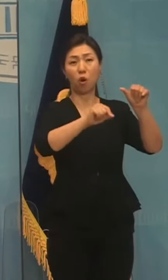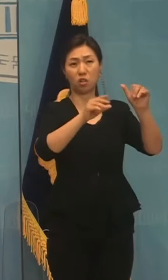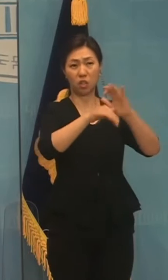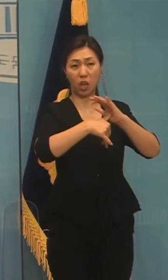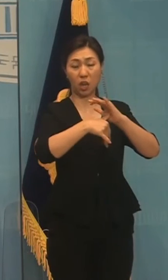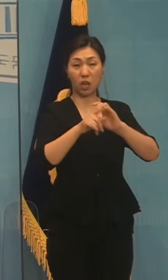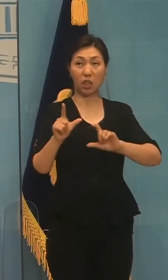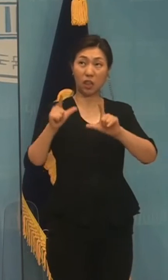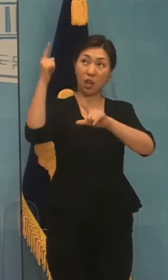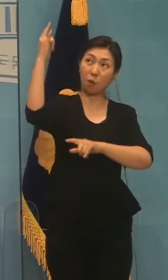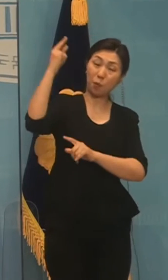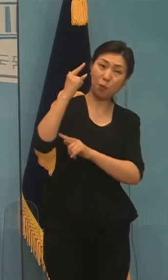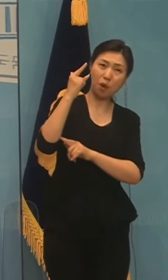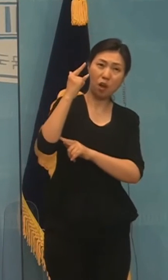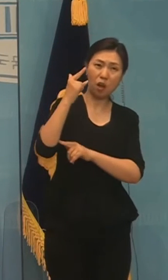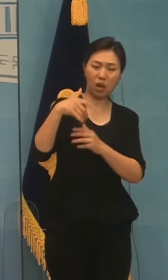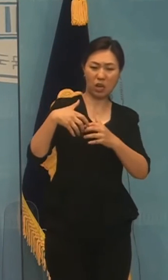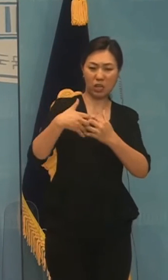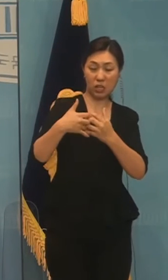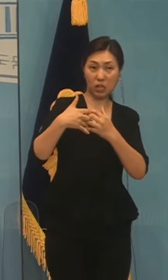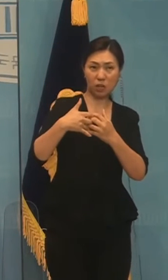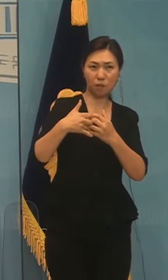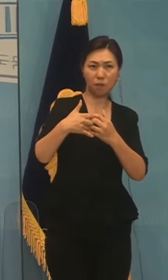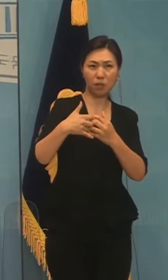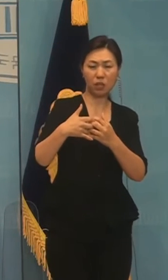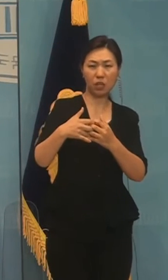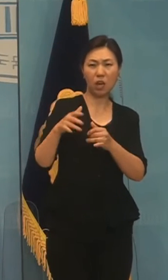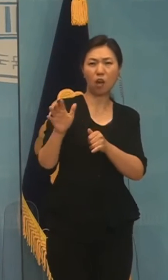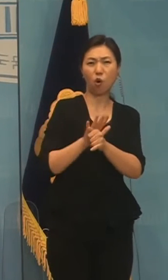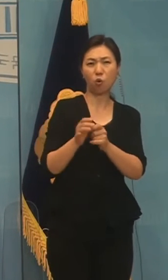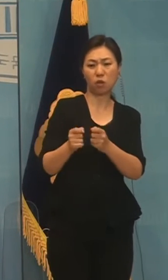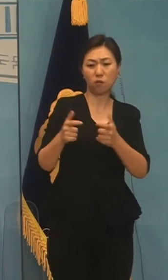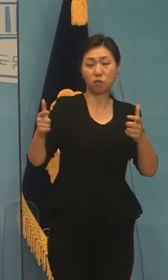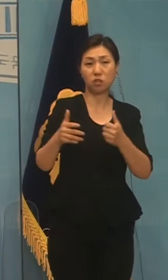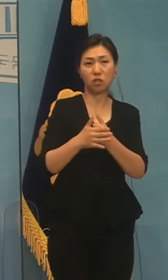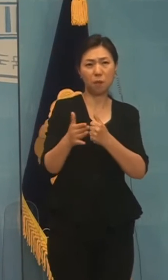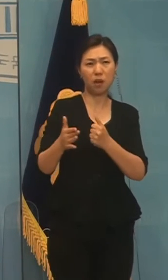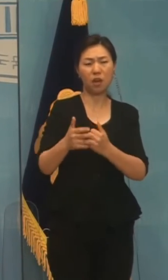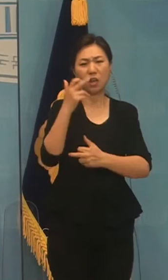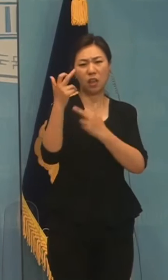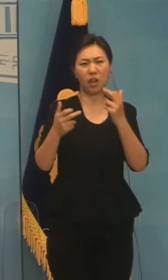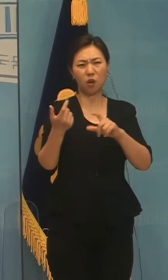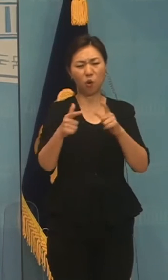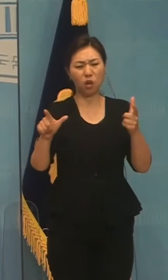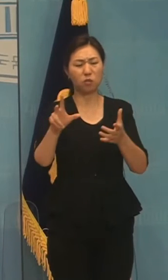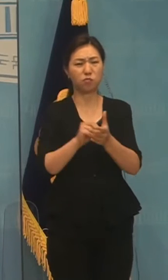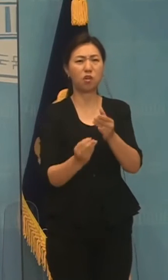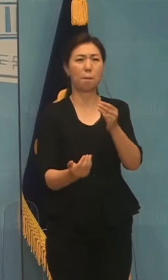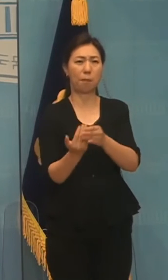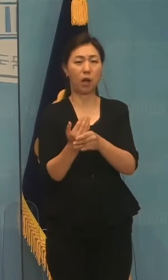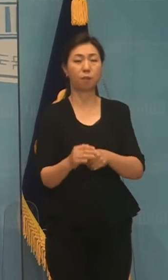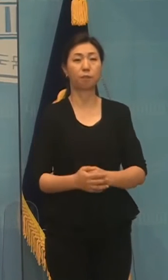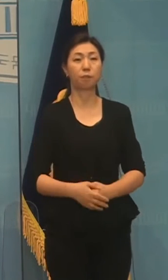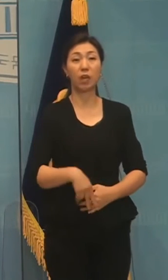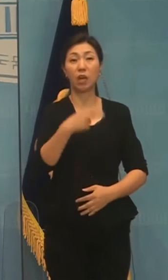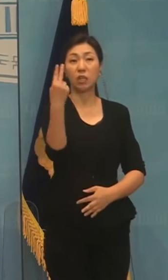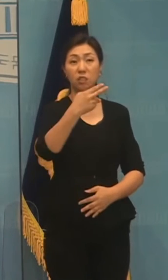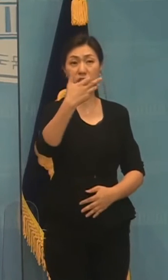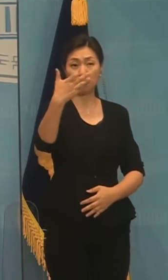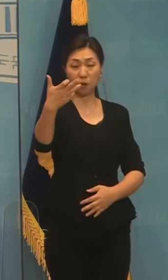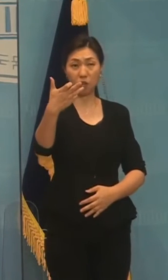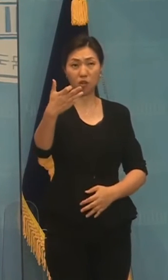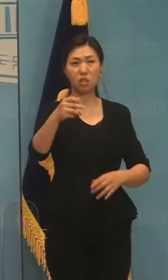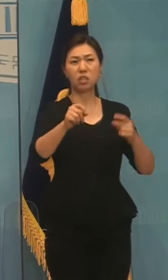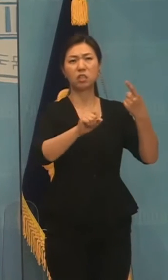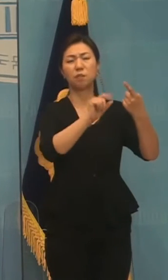인센티브를 대폭 확대함에 따라 산지 태양광 급증으로 문제가 발생했습니다. 지난 2018년 12월